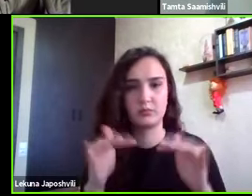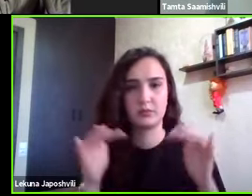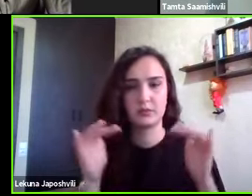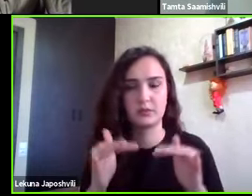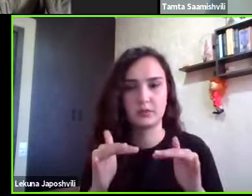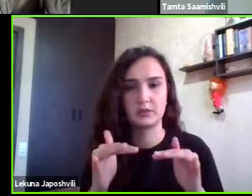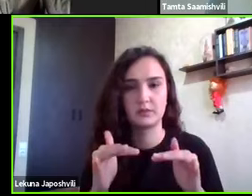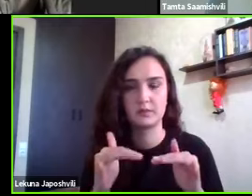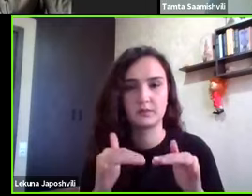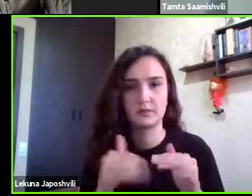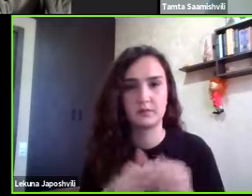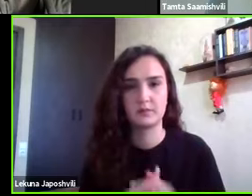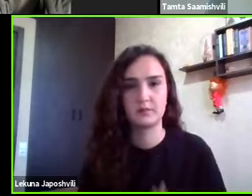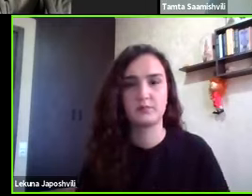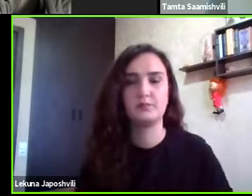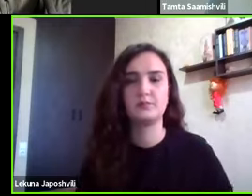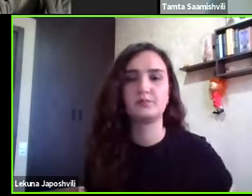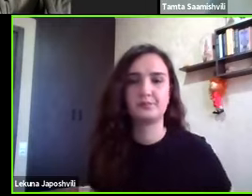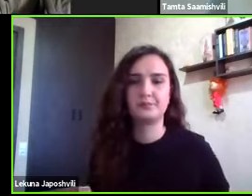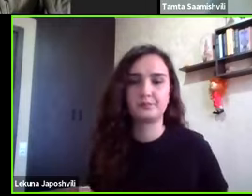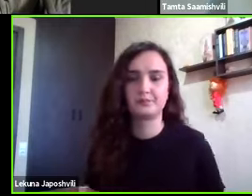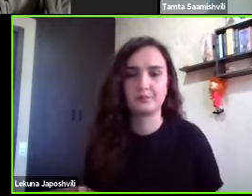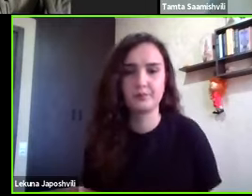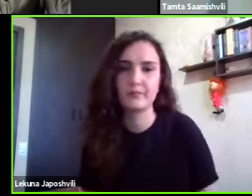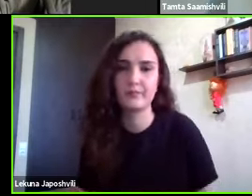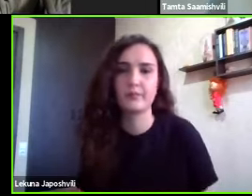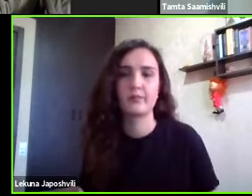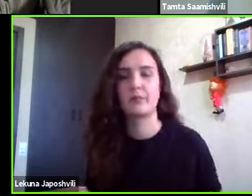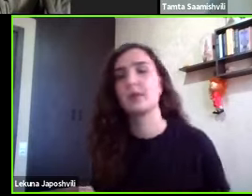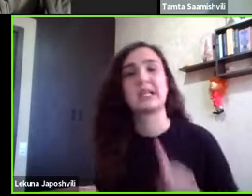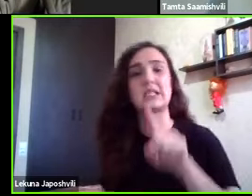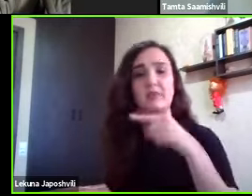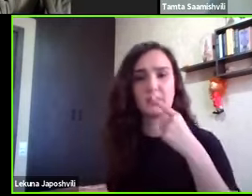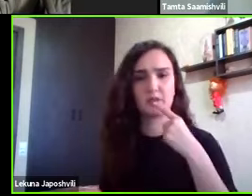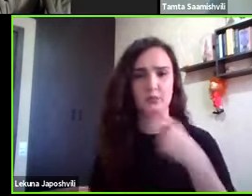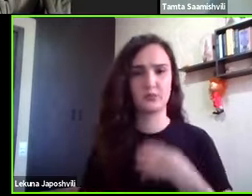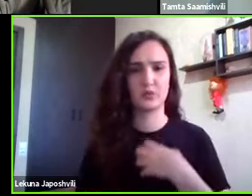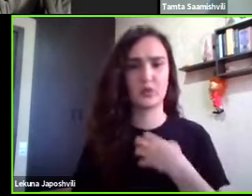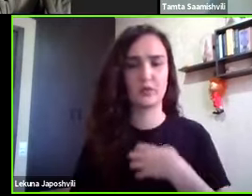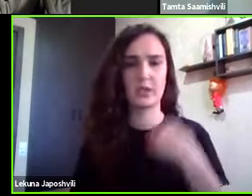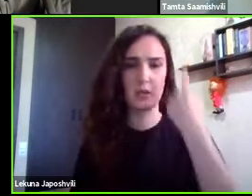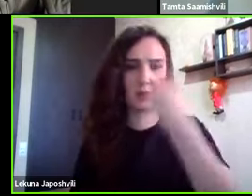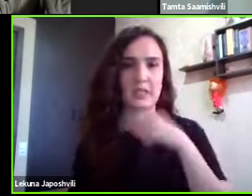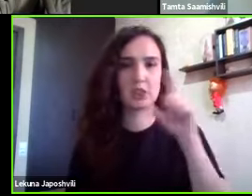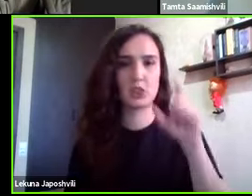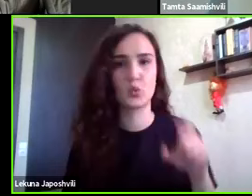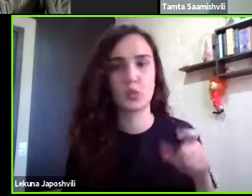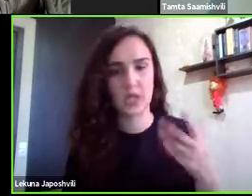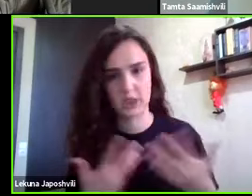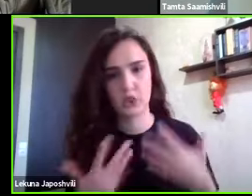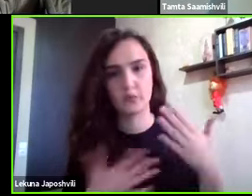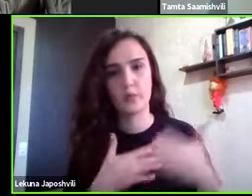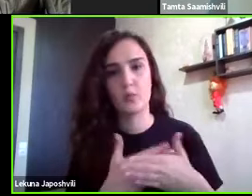ანუ იმაზე დაყნობით, რაც თქვენ თქვით, მნიშვნელოვანია ფიზიკური აქტივობა,